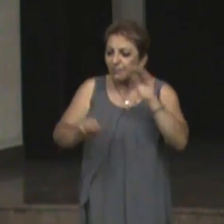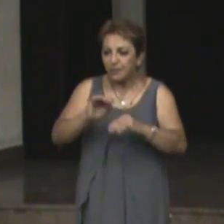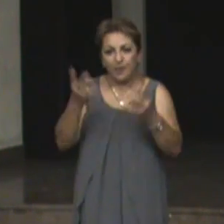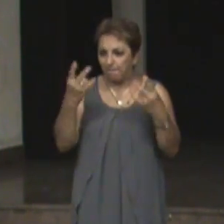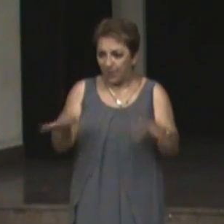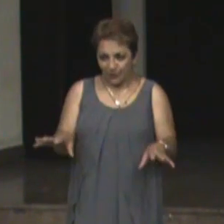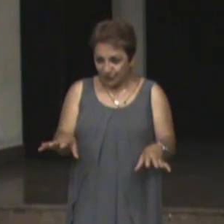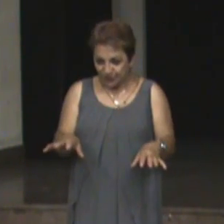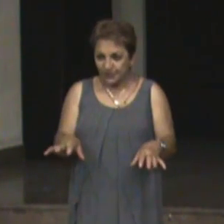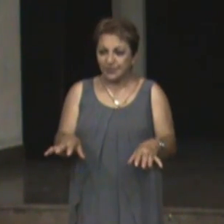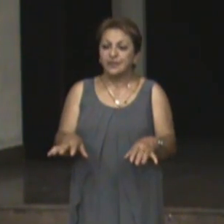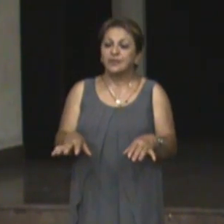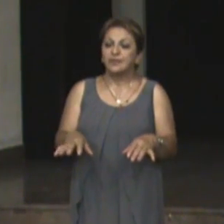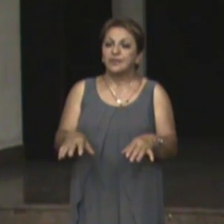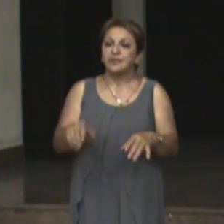դարձվածքներով և գեղեցիկ